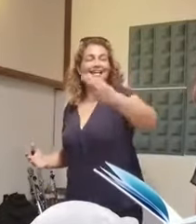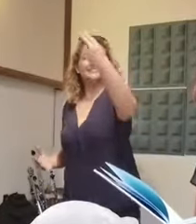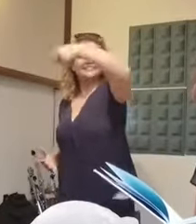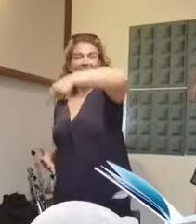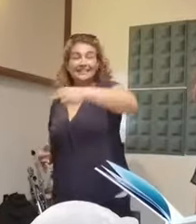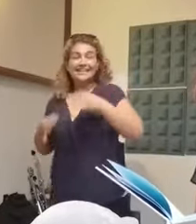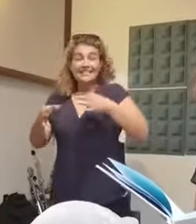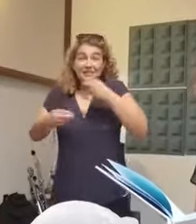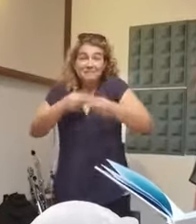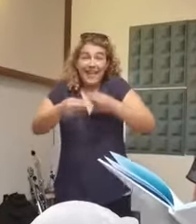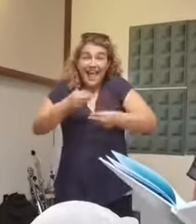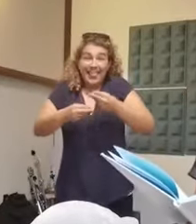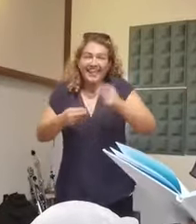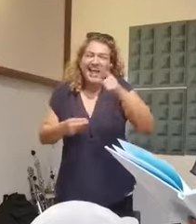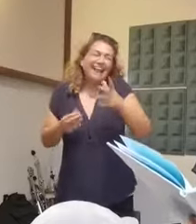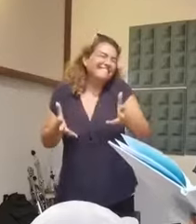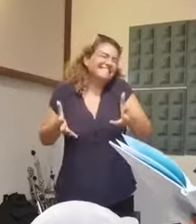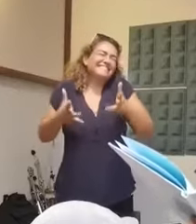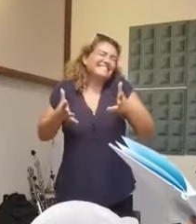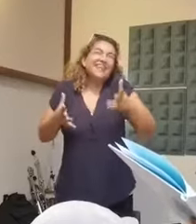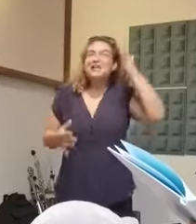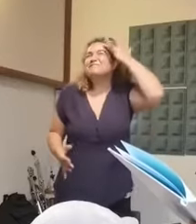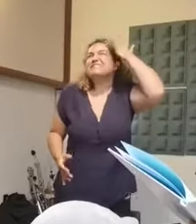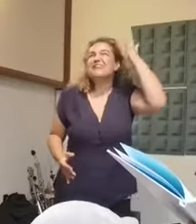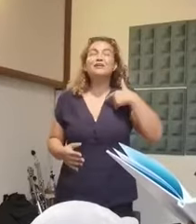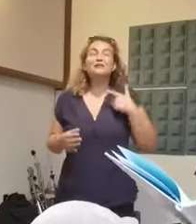que lo hacía se creía un gran cachalote.